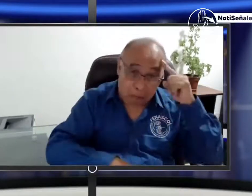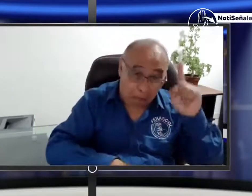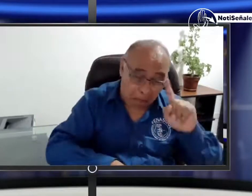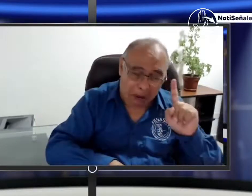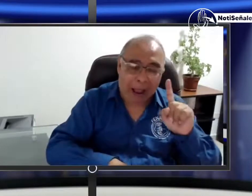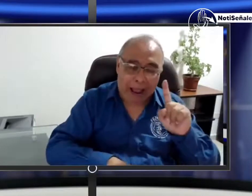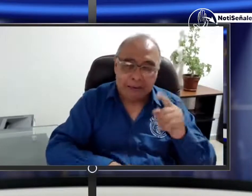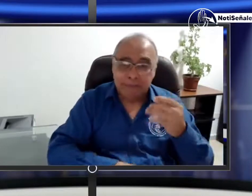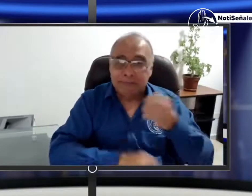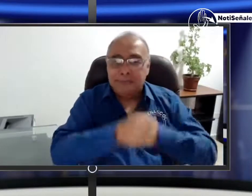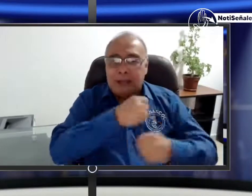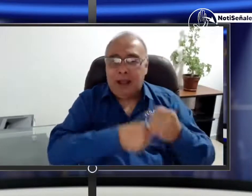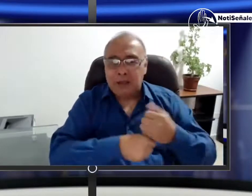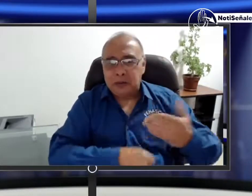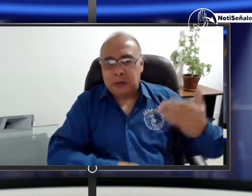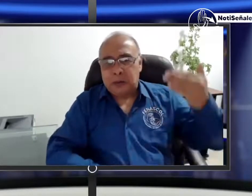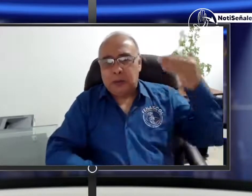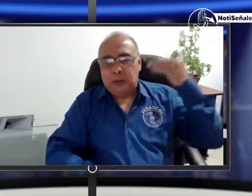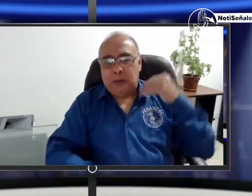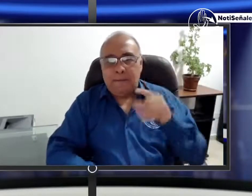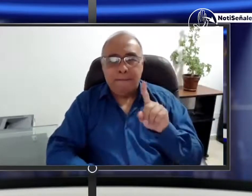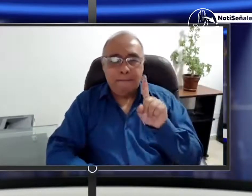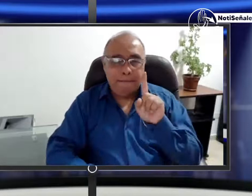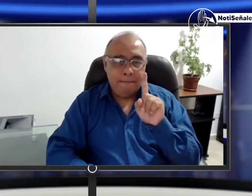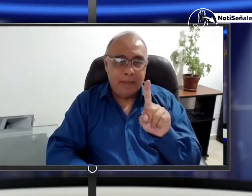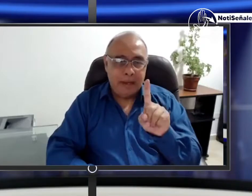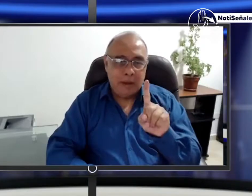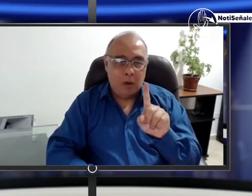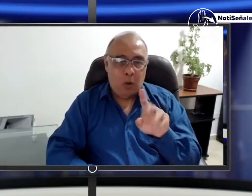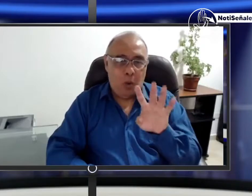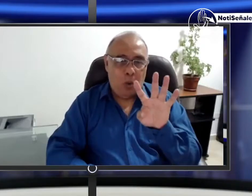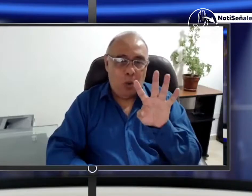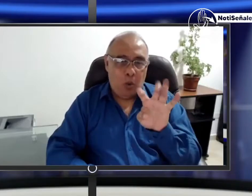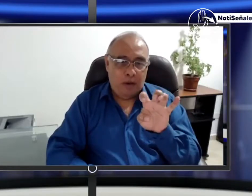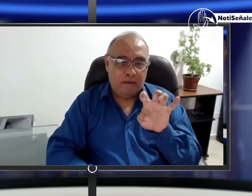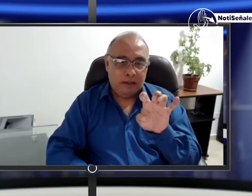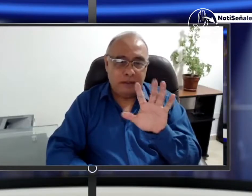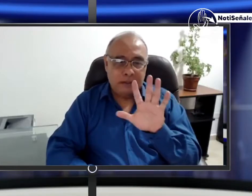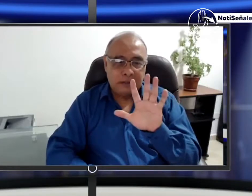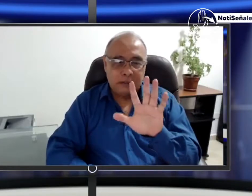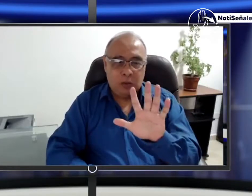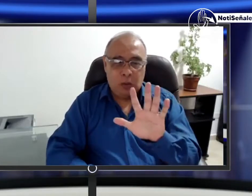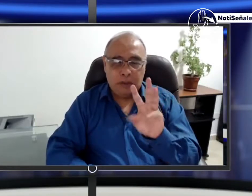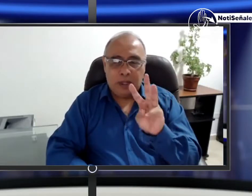muchos saben cuándo surgió otros no eso fue en